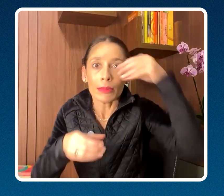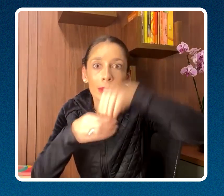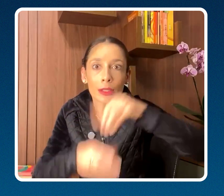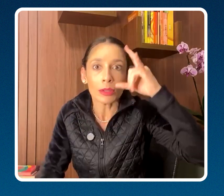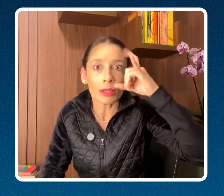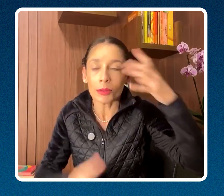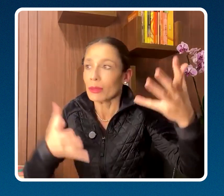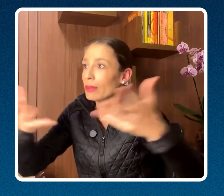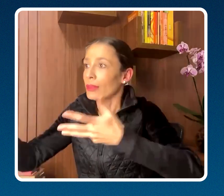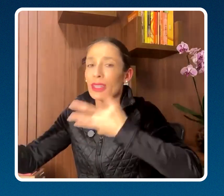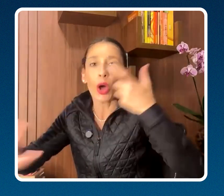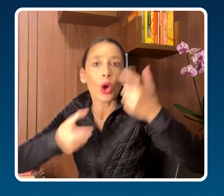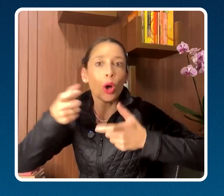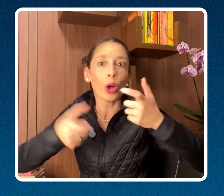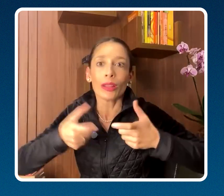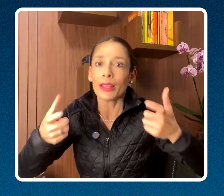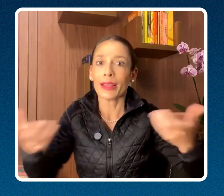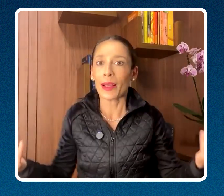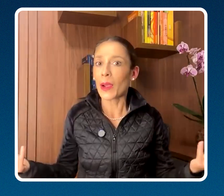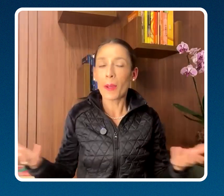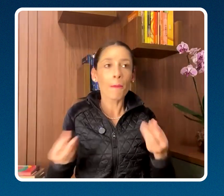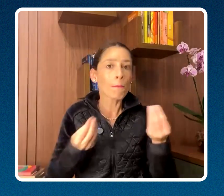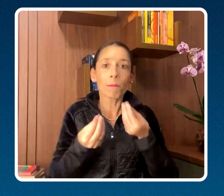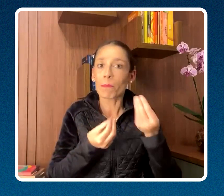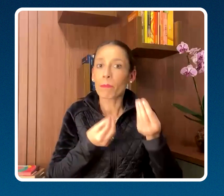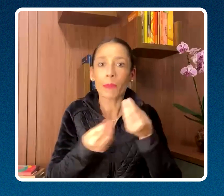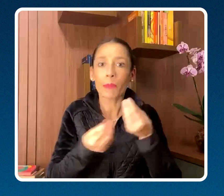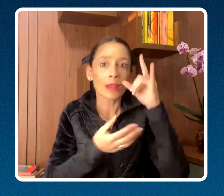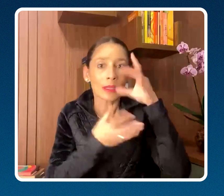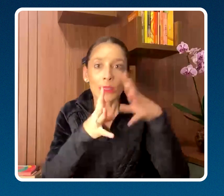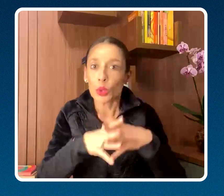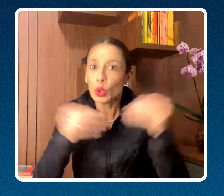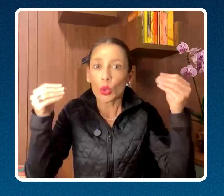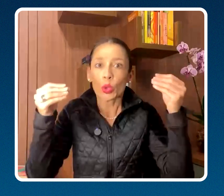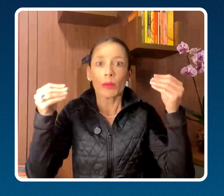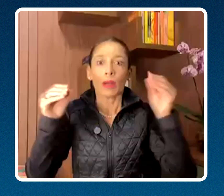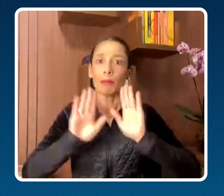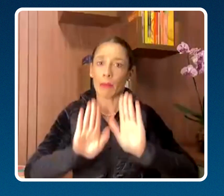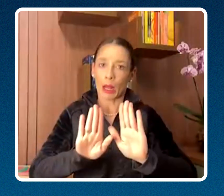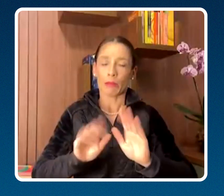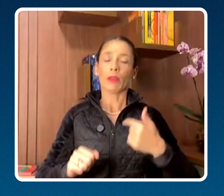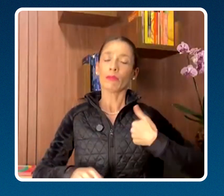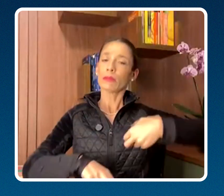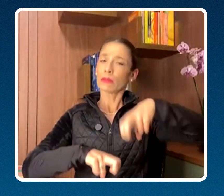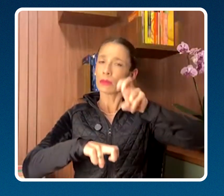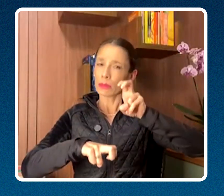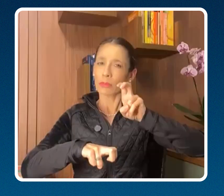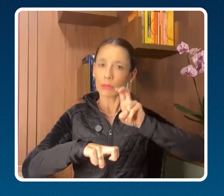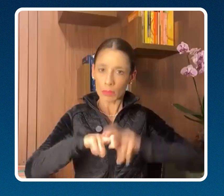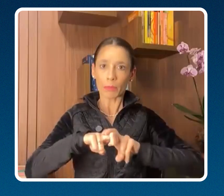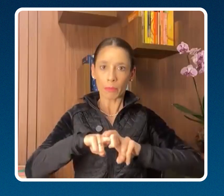era Débora. E quando em um determinado momento eu sentei e fui procurar, e a professora estava fazendo